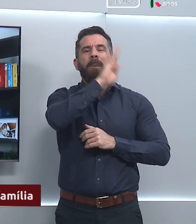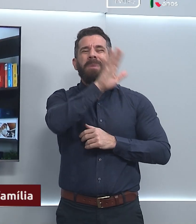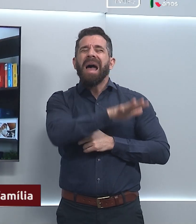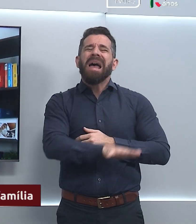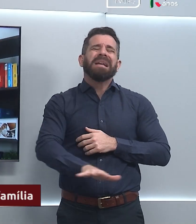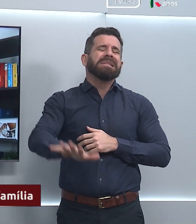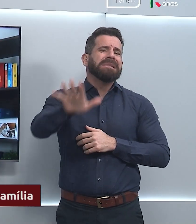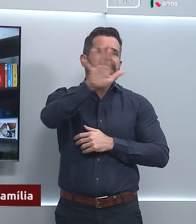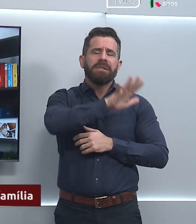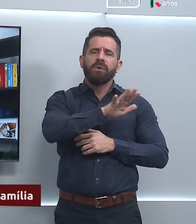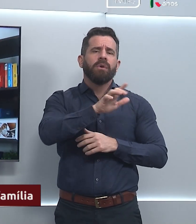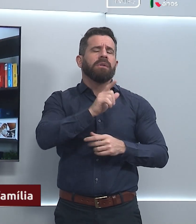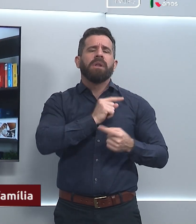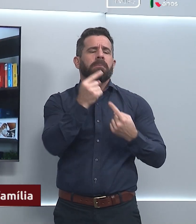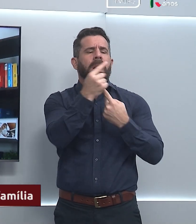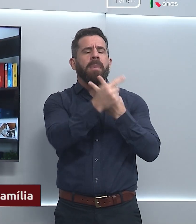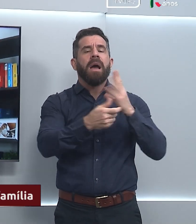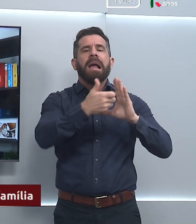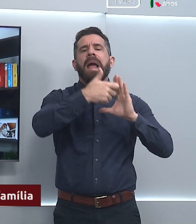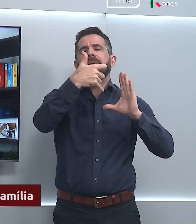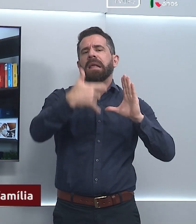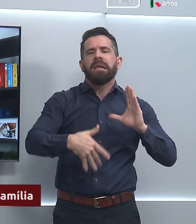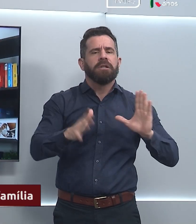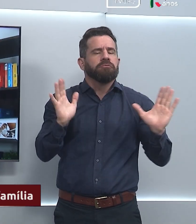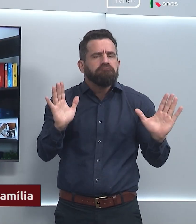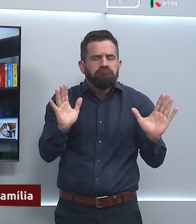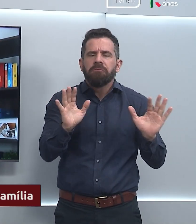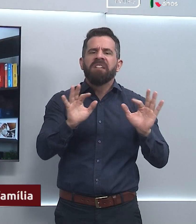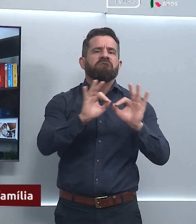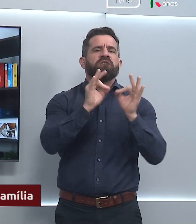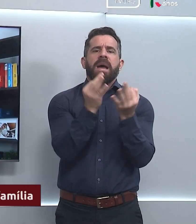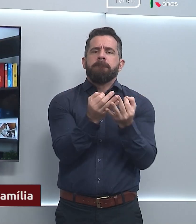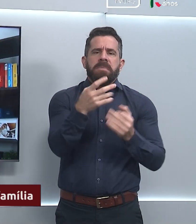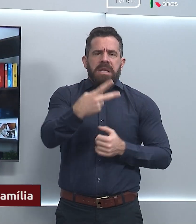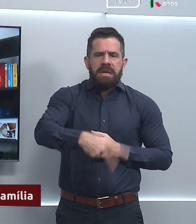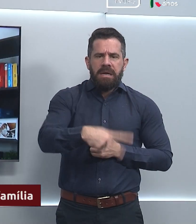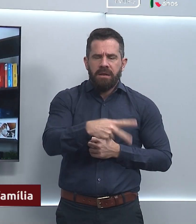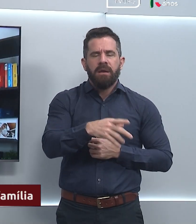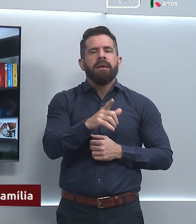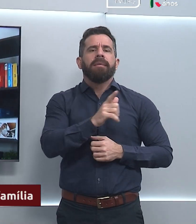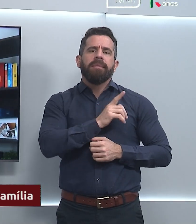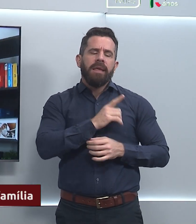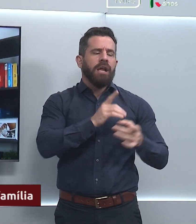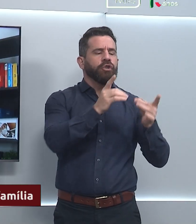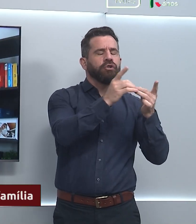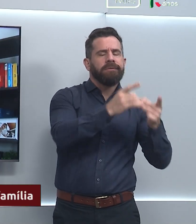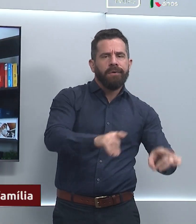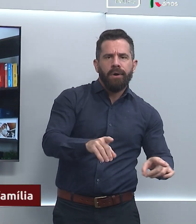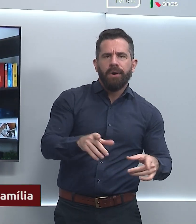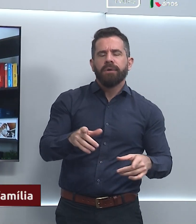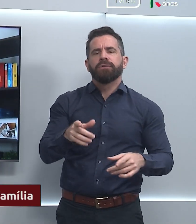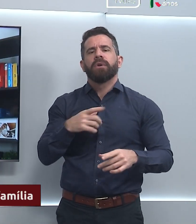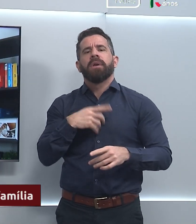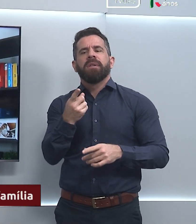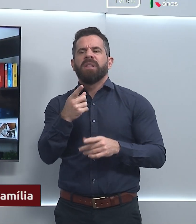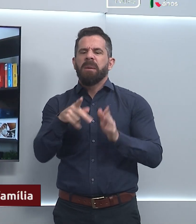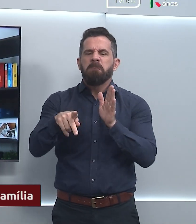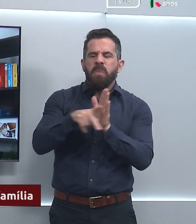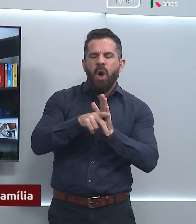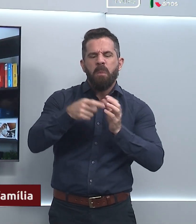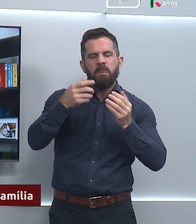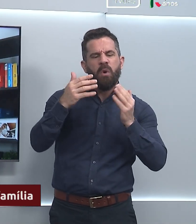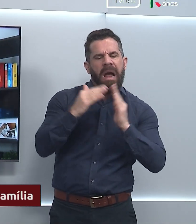é o divórcio, é a partilha de bens, é a pensão, a regulamentação de visitas. E o